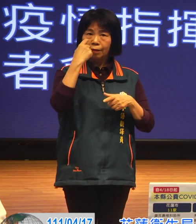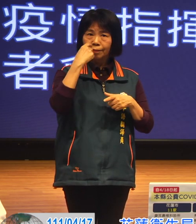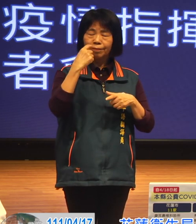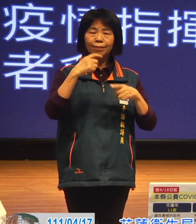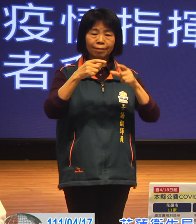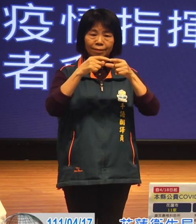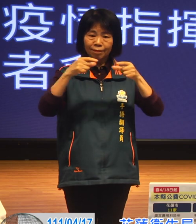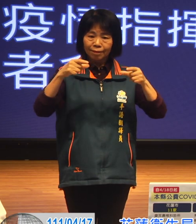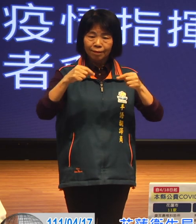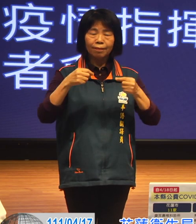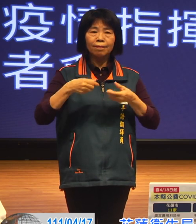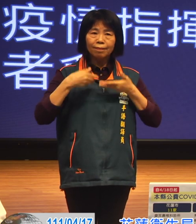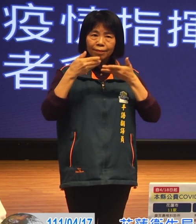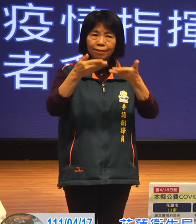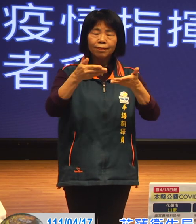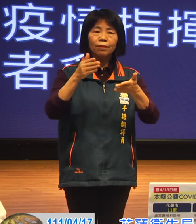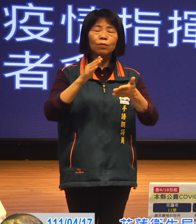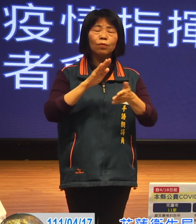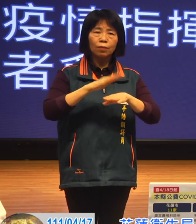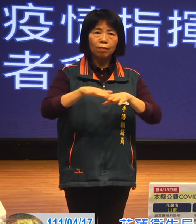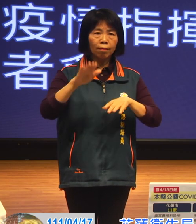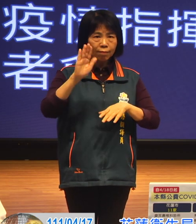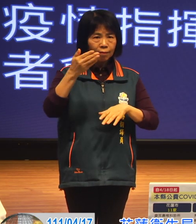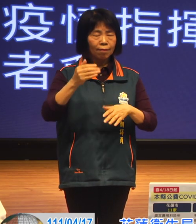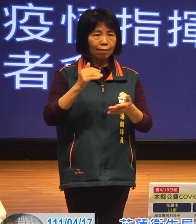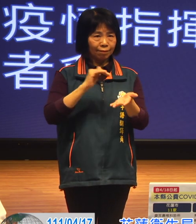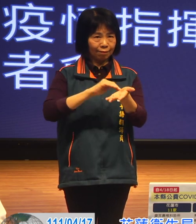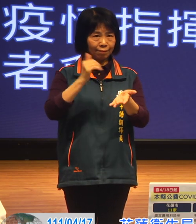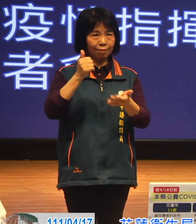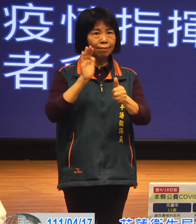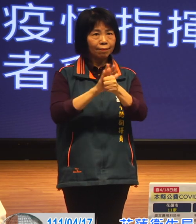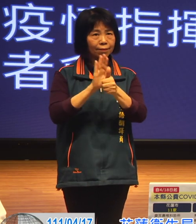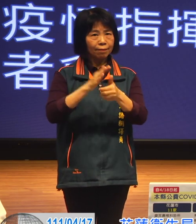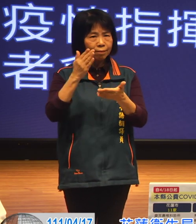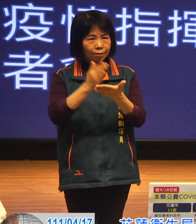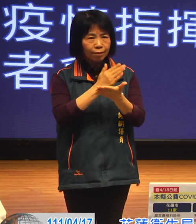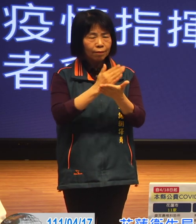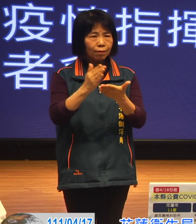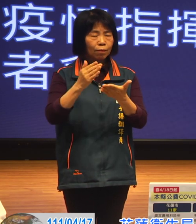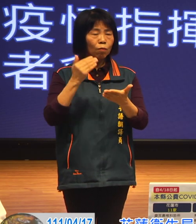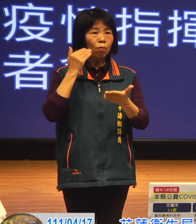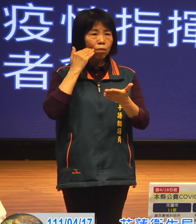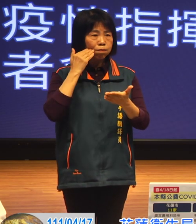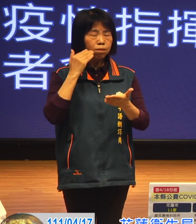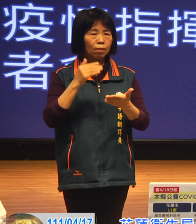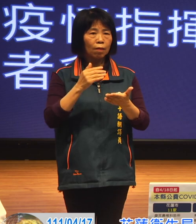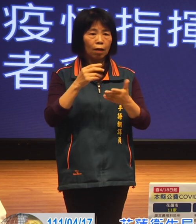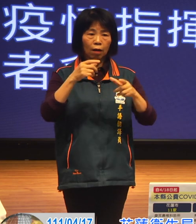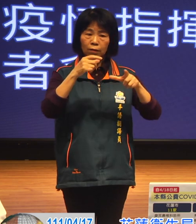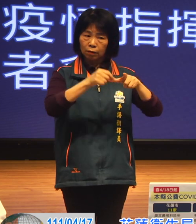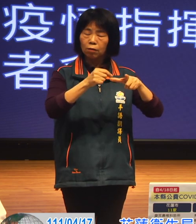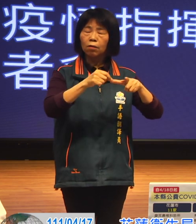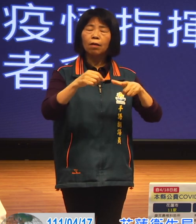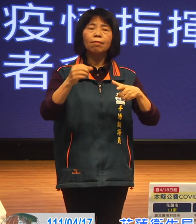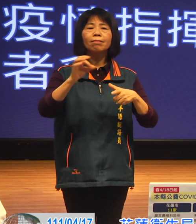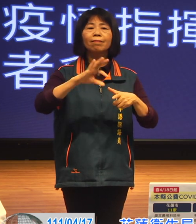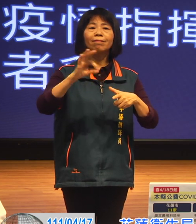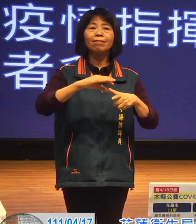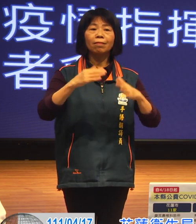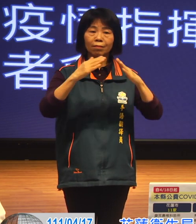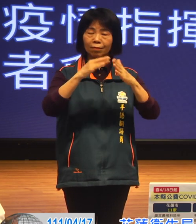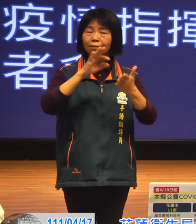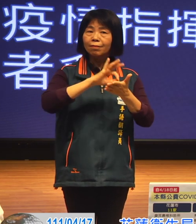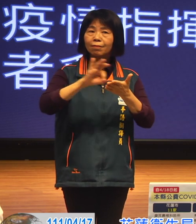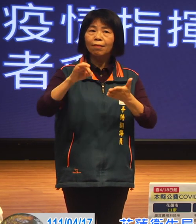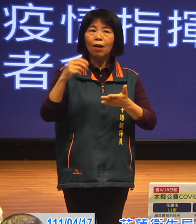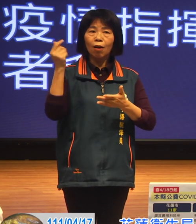得经过医师评估后，可以领取我们公费的这个家用快筛试